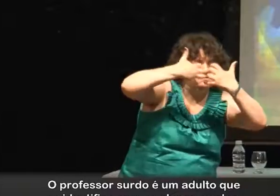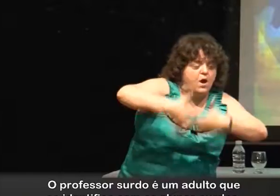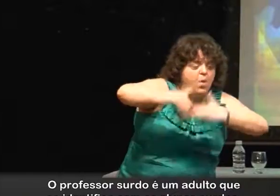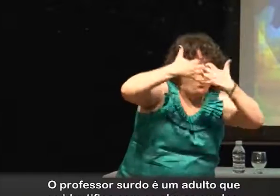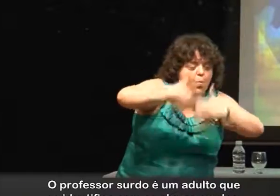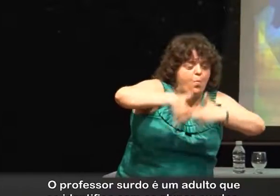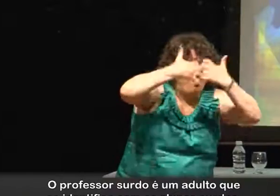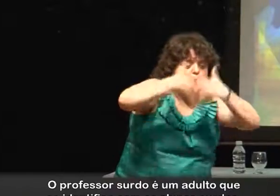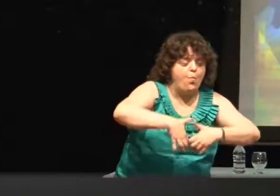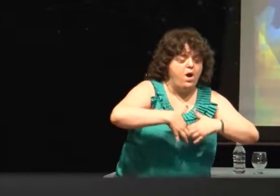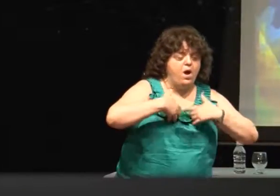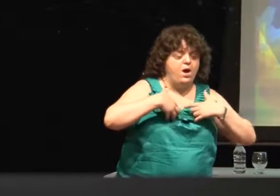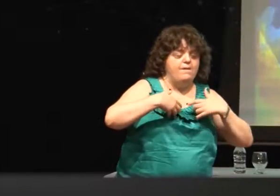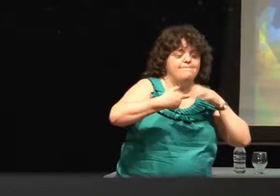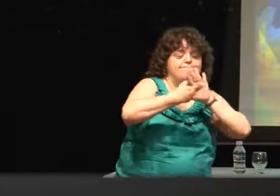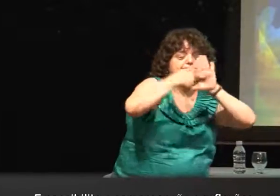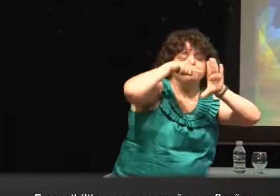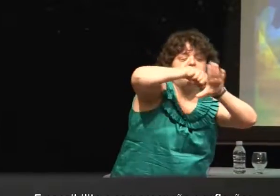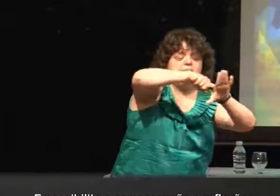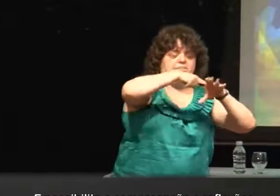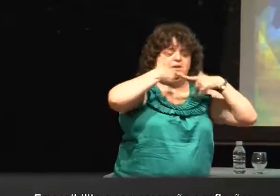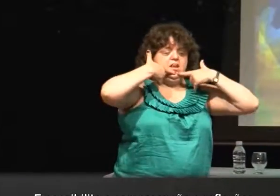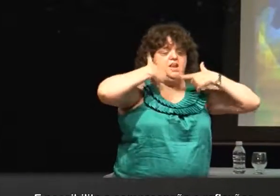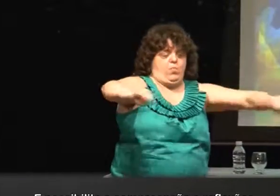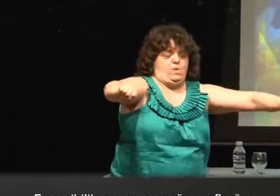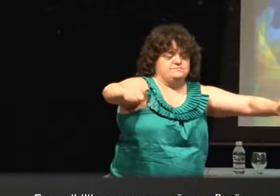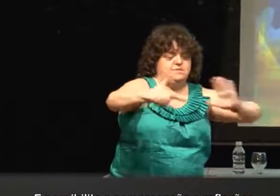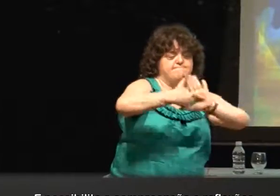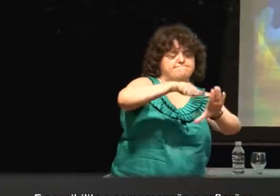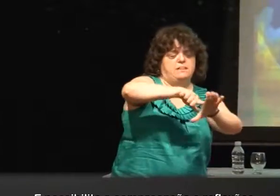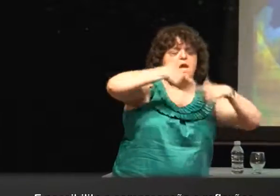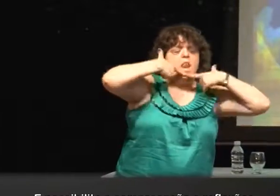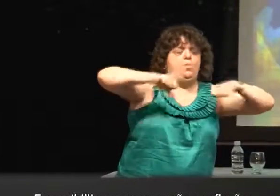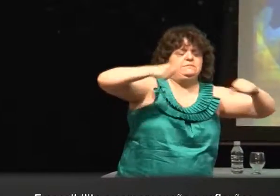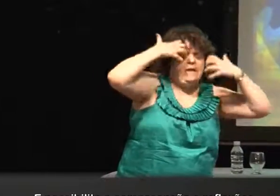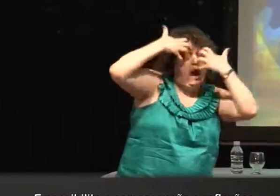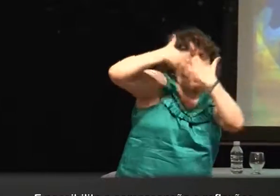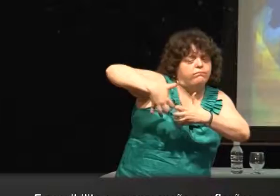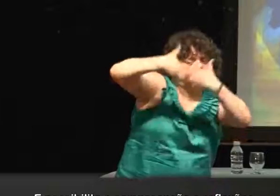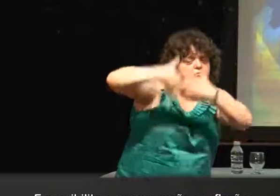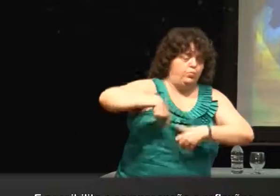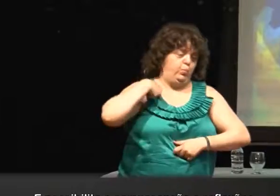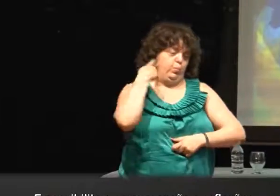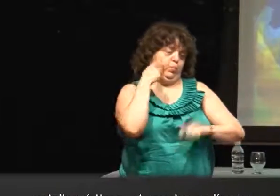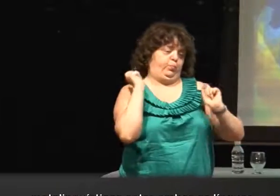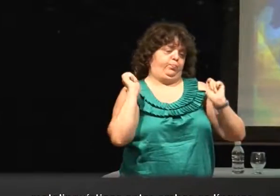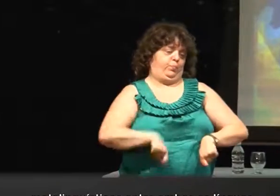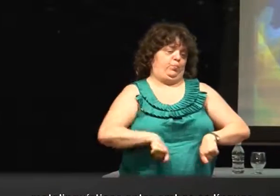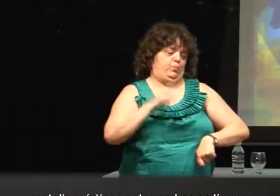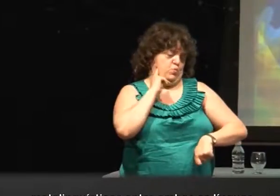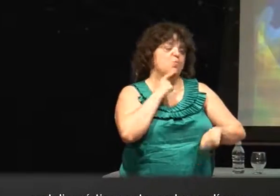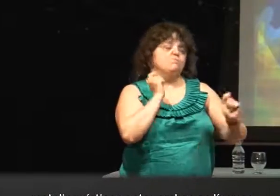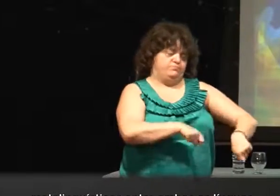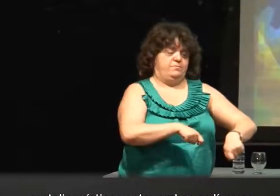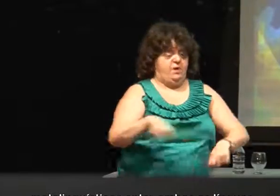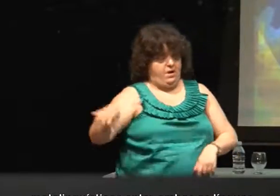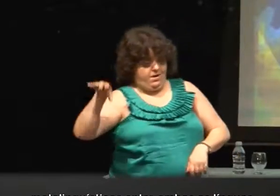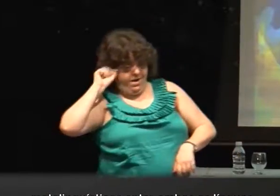alunos surdos e possibilita a compreensão e as reflexões metalinguísticas entre ambas